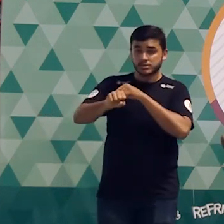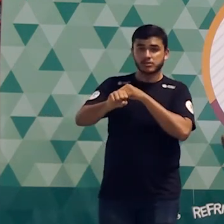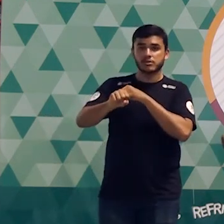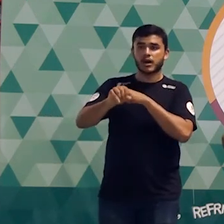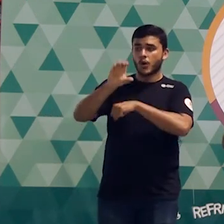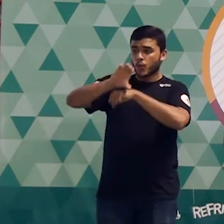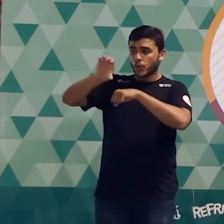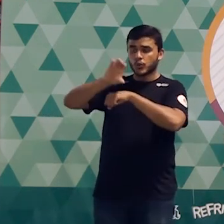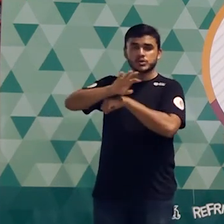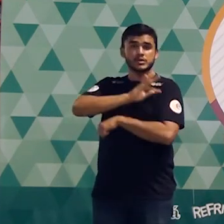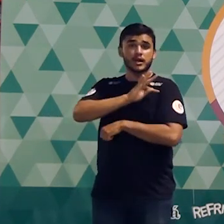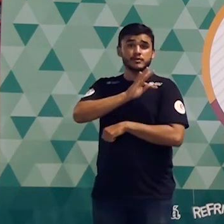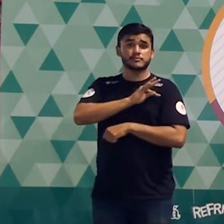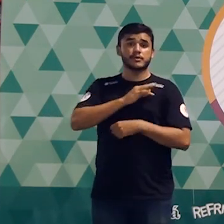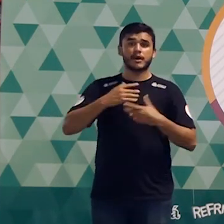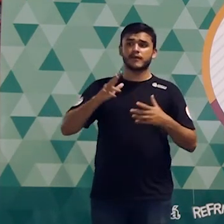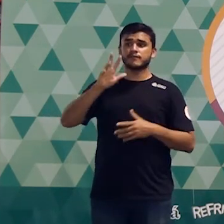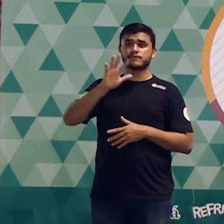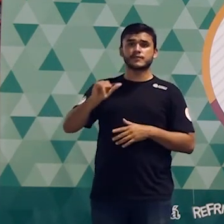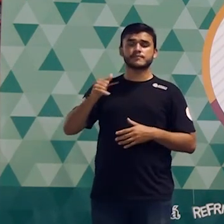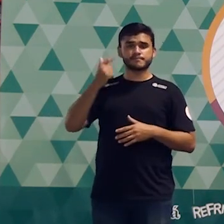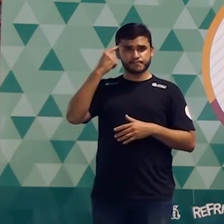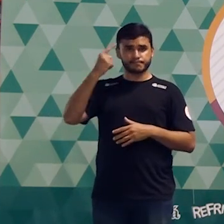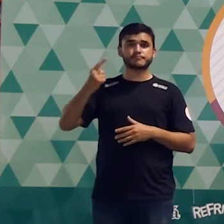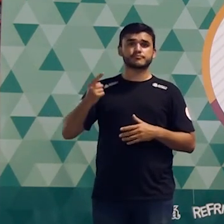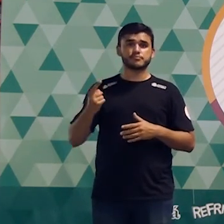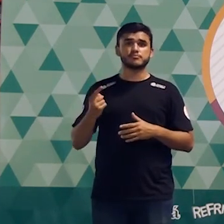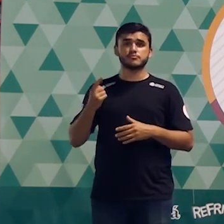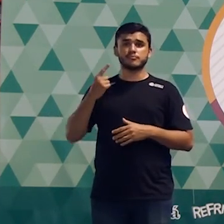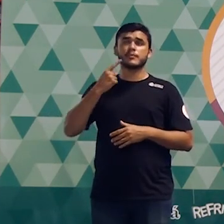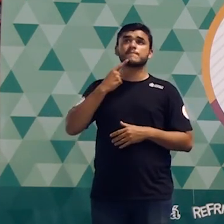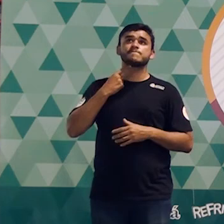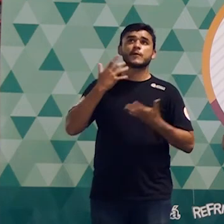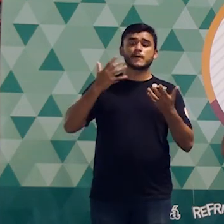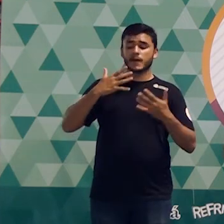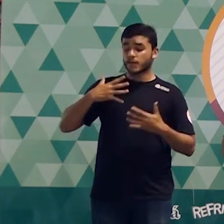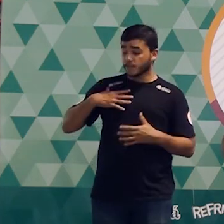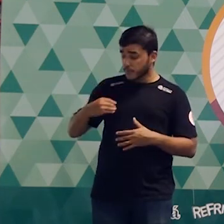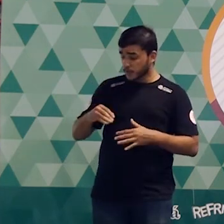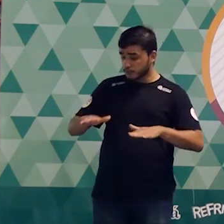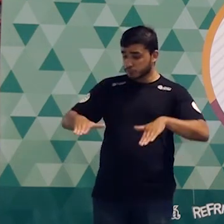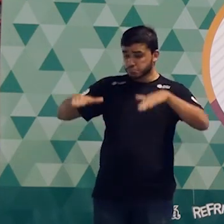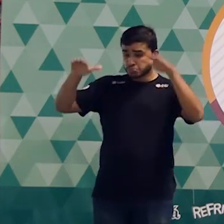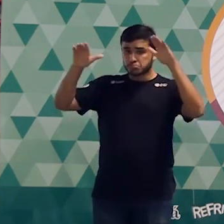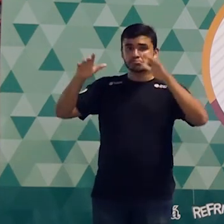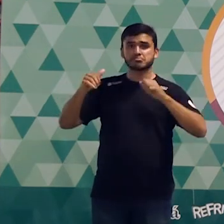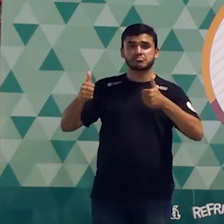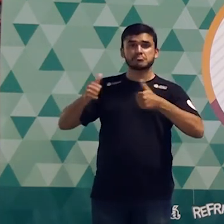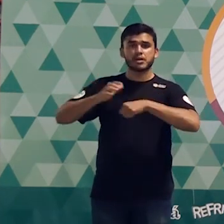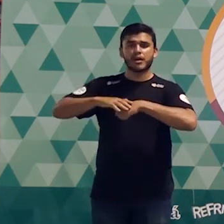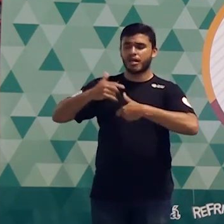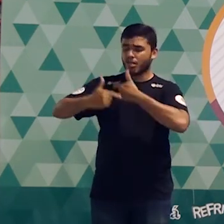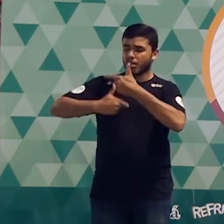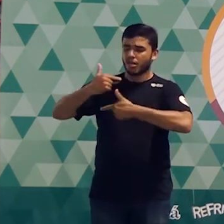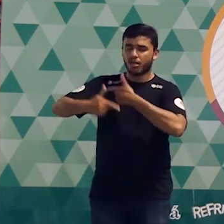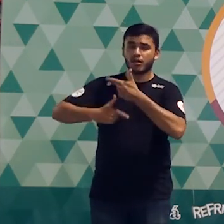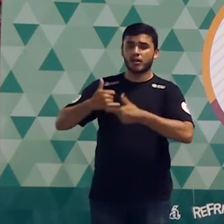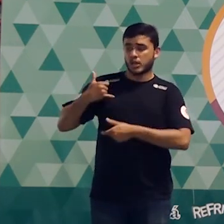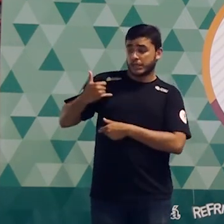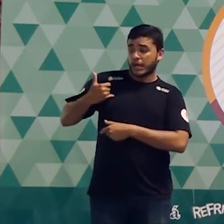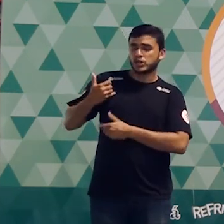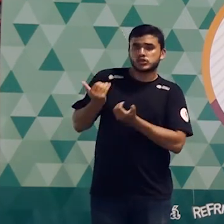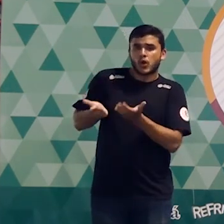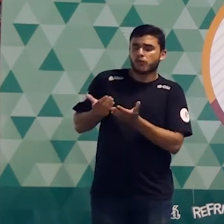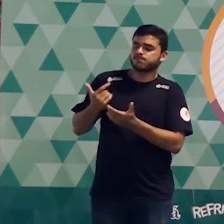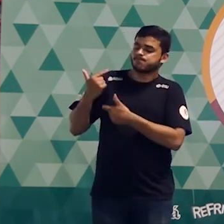técnico, certo? Então, quer dizer, é o que todo mundo deseja, pelo menos para os filhos. Às vezes a gente sabe que não dá, o cara tem que trabalhar mais cedo, mas o